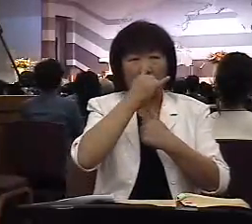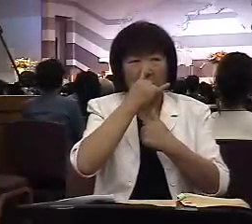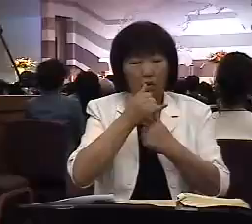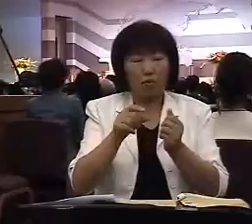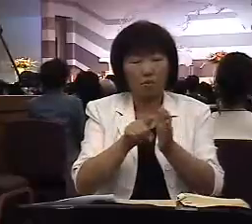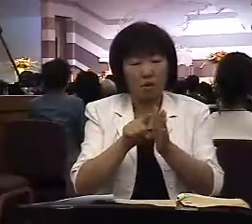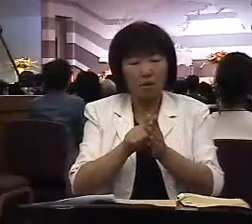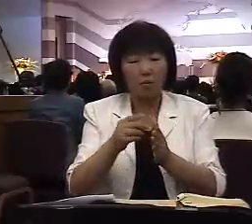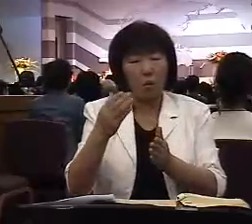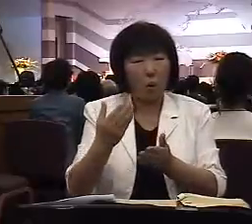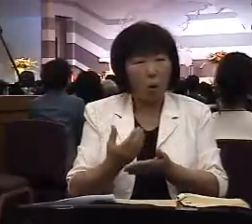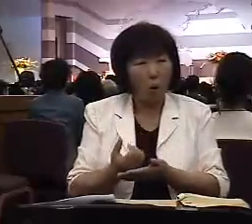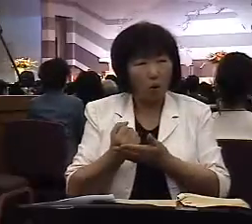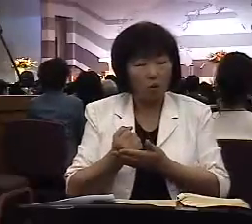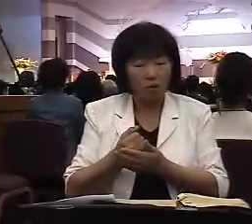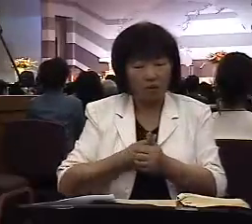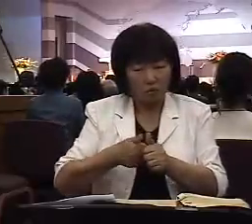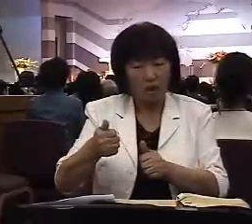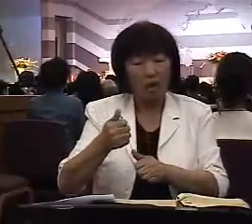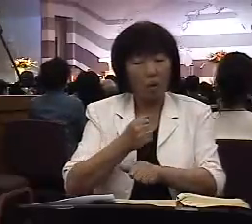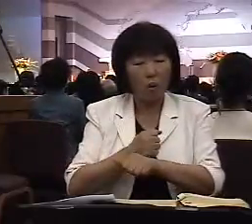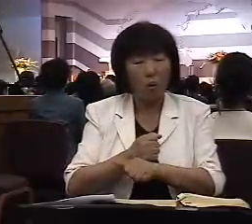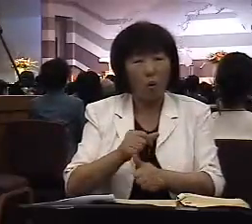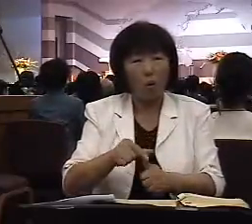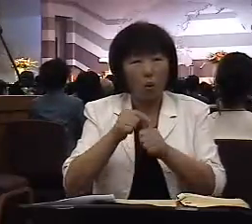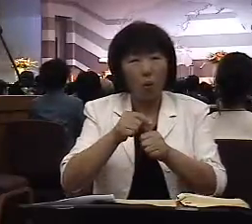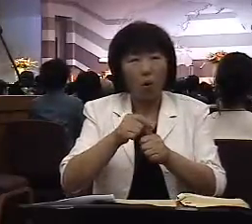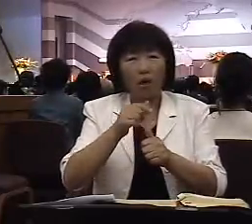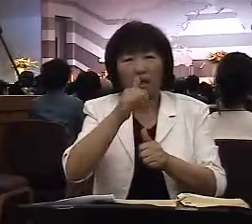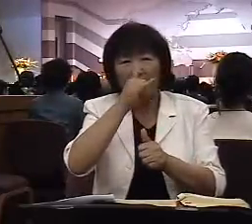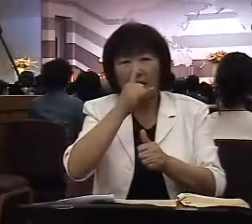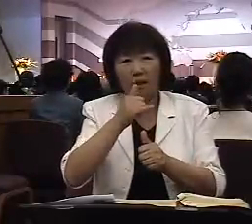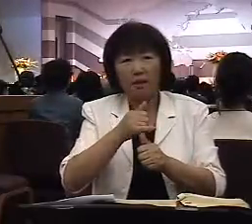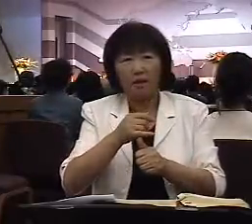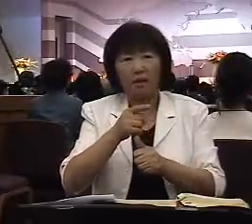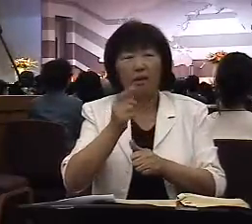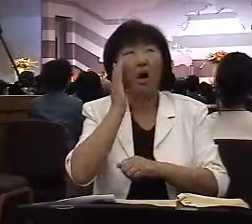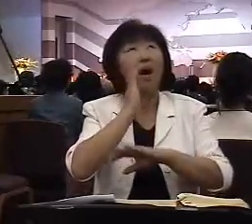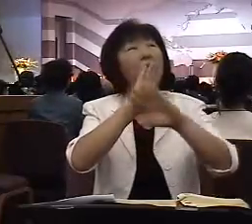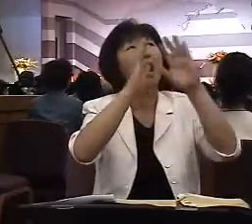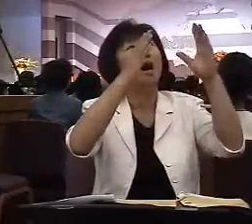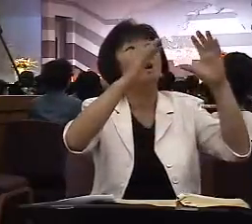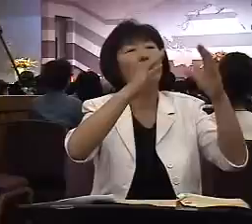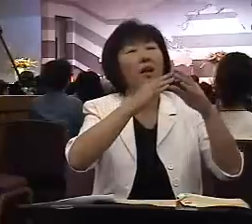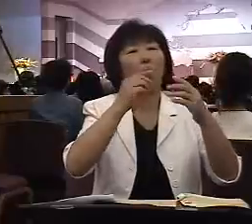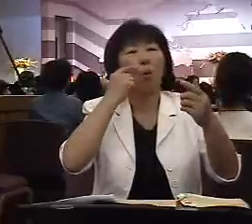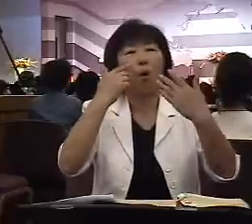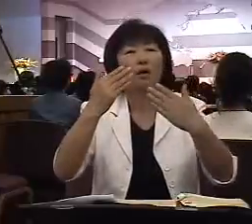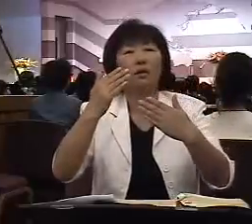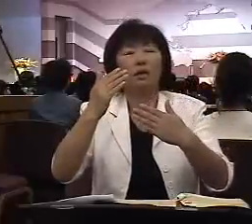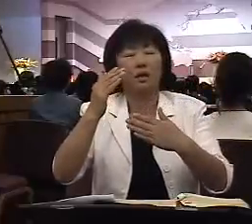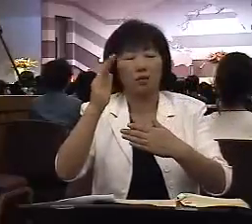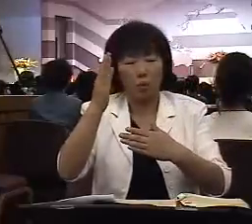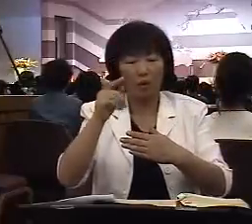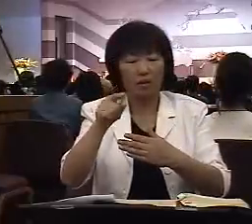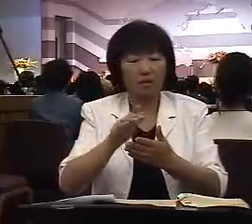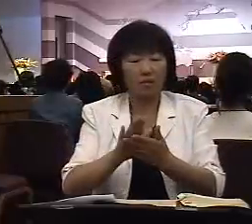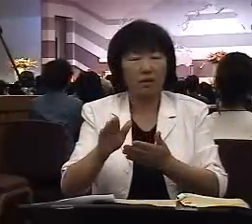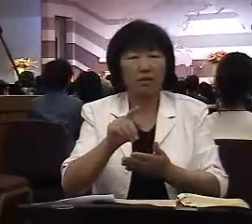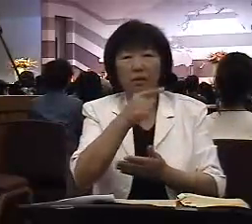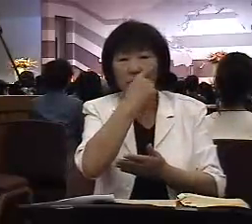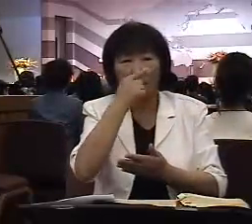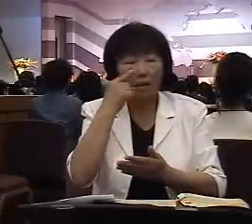우리가 믿음으로 승리하는 것이요, 우리에게 구원이 있기 때문에 저 하늘나라의 소망이 확실하게 되는 것인데, 그